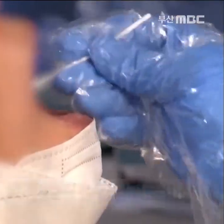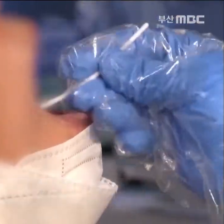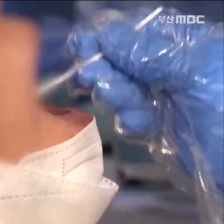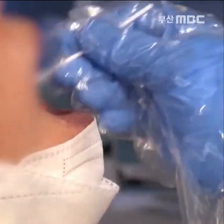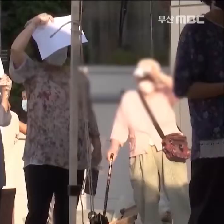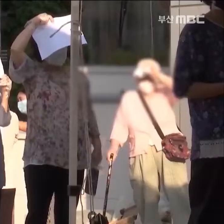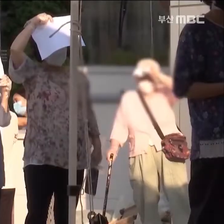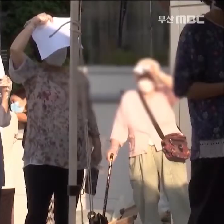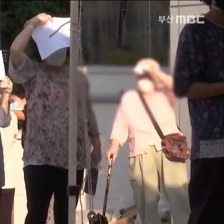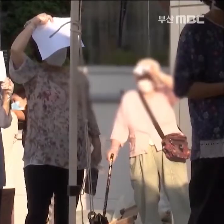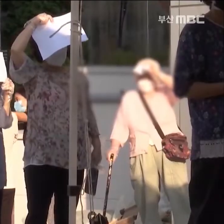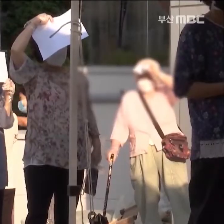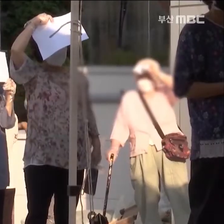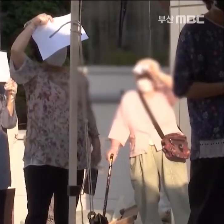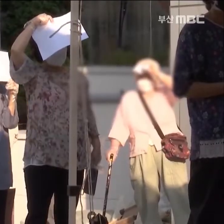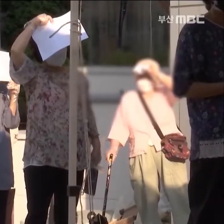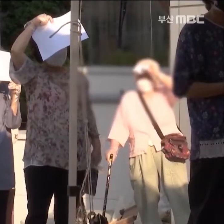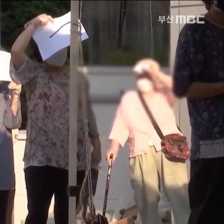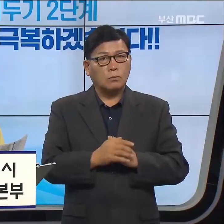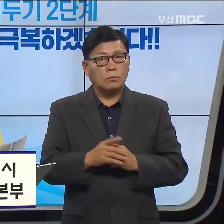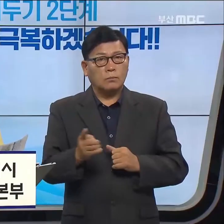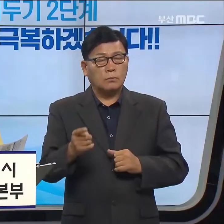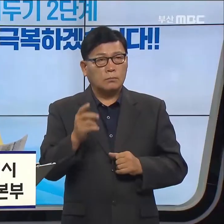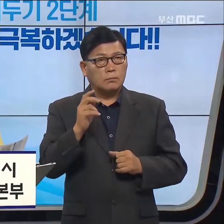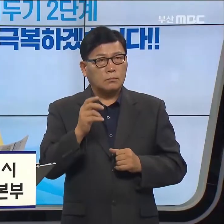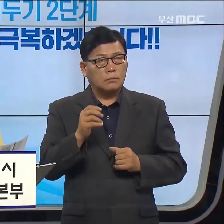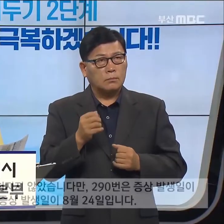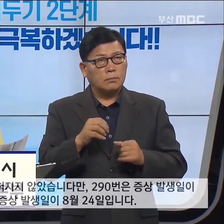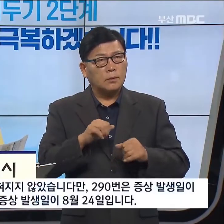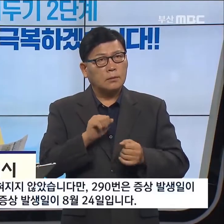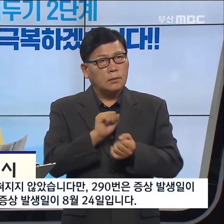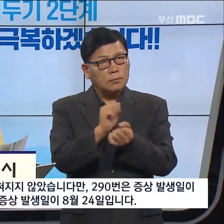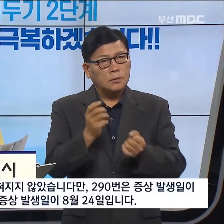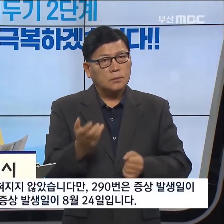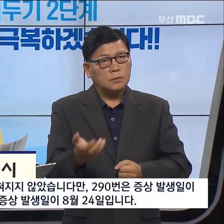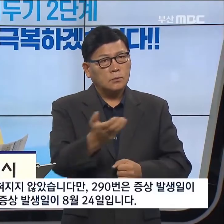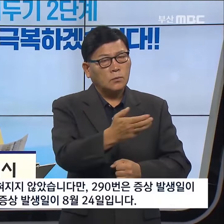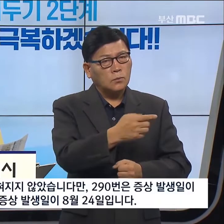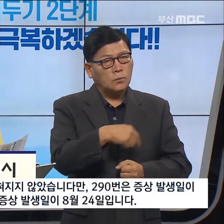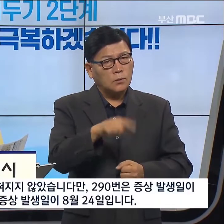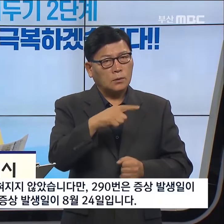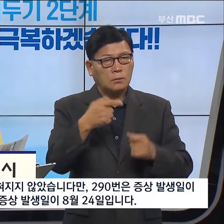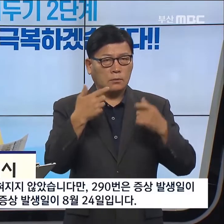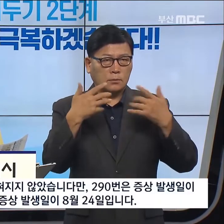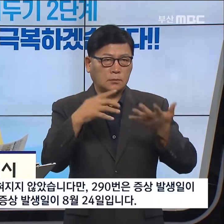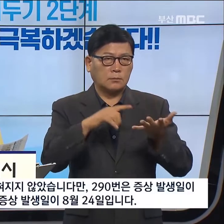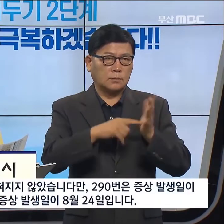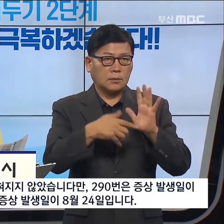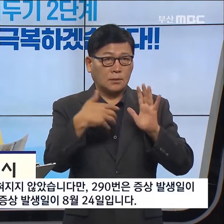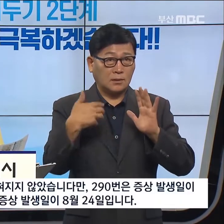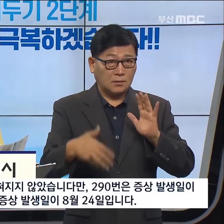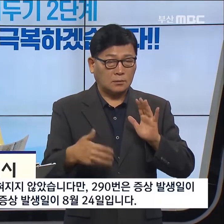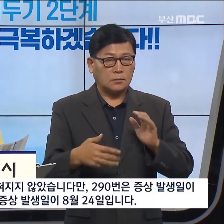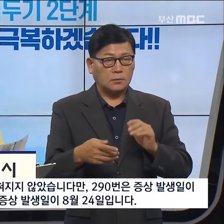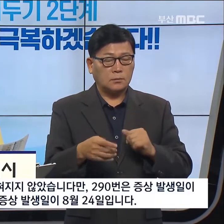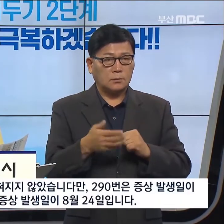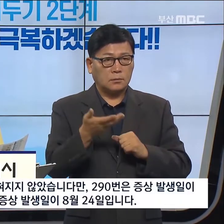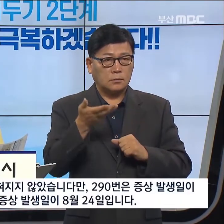없는 경우입니다. 예상 감염 경로는 아직 밝혀지지 않았습니다만